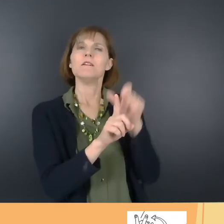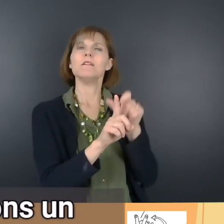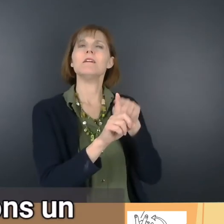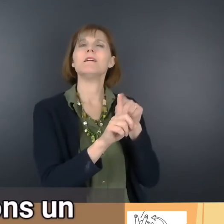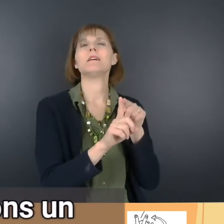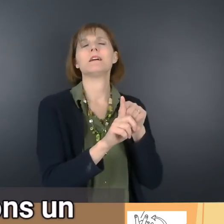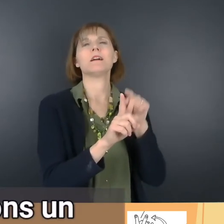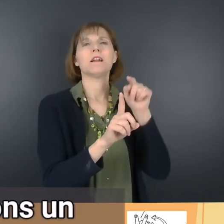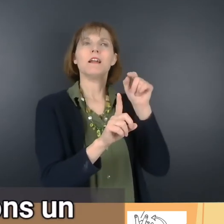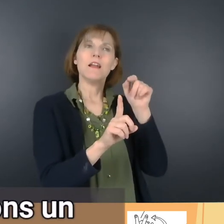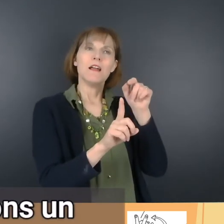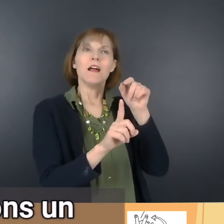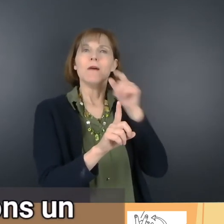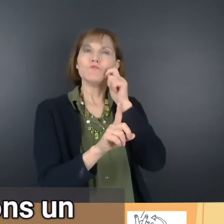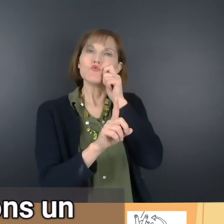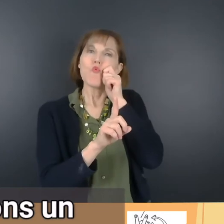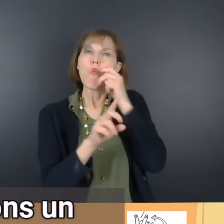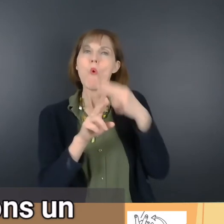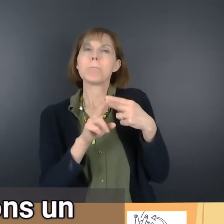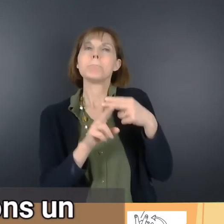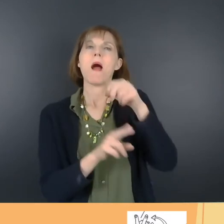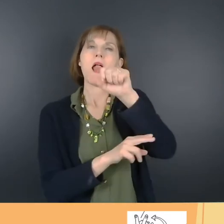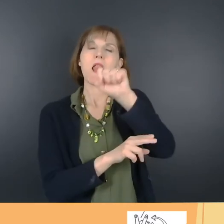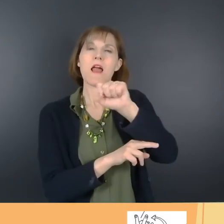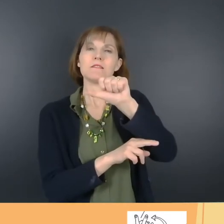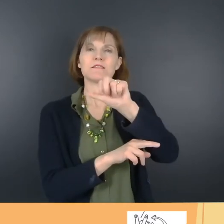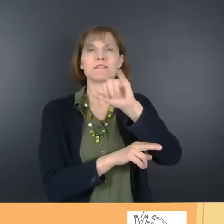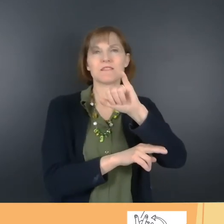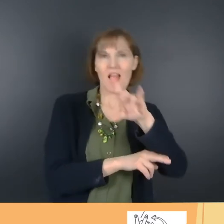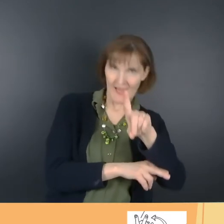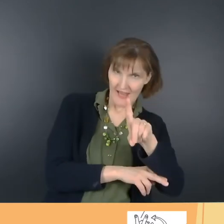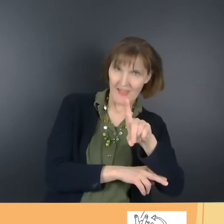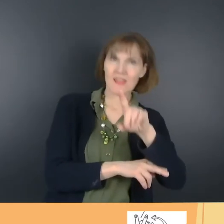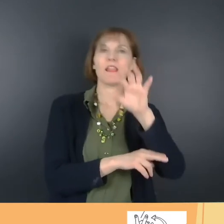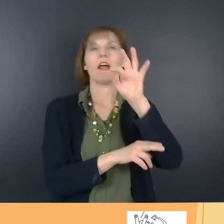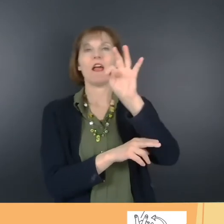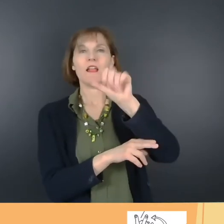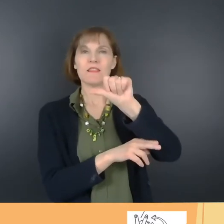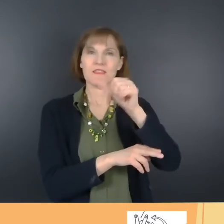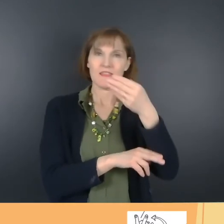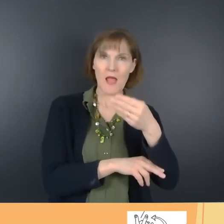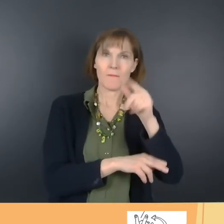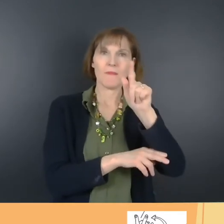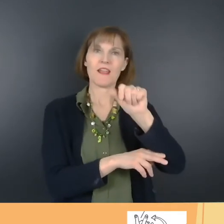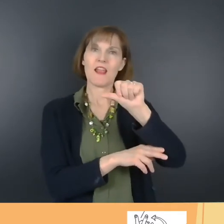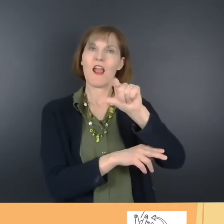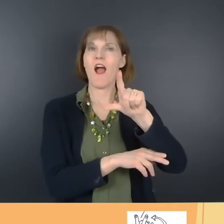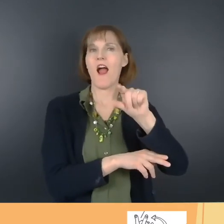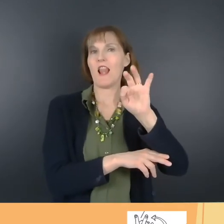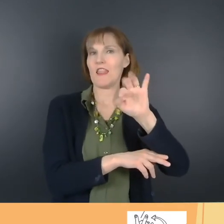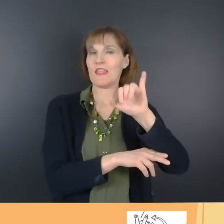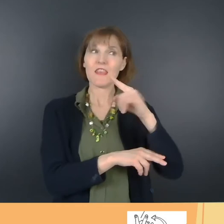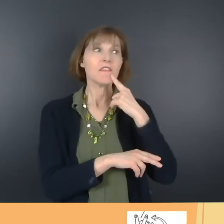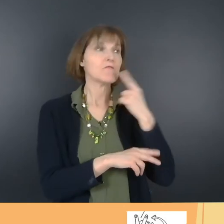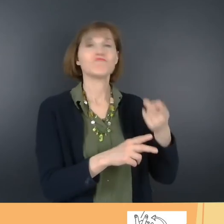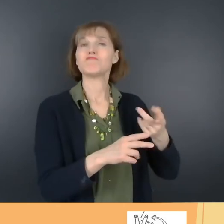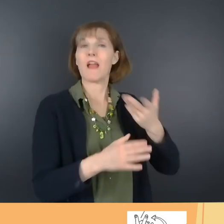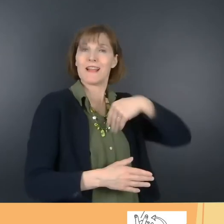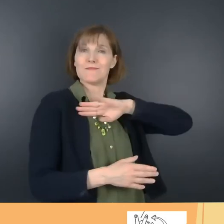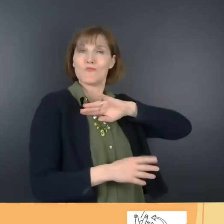'histoire. Ici, nous avons un monsieur qui s'appelle Saït Amgalti qui est donc responsable de LSF Langue Visuelle.